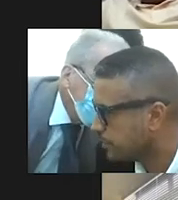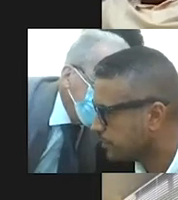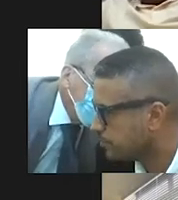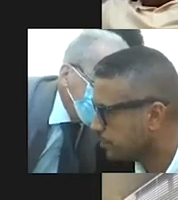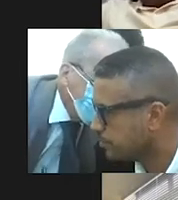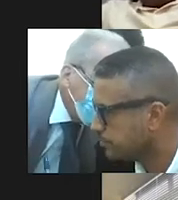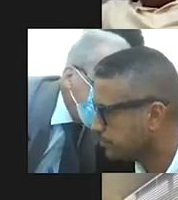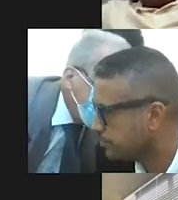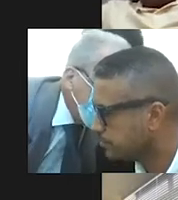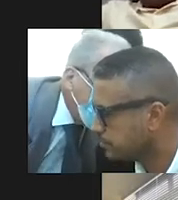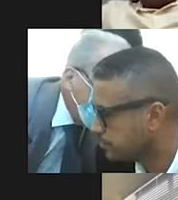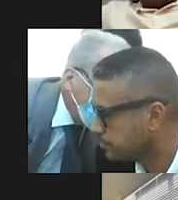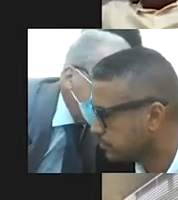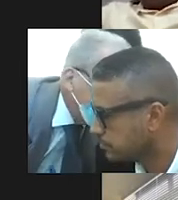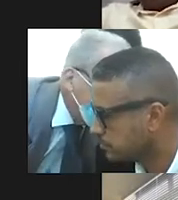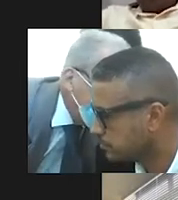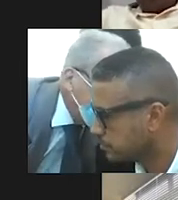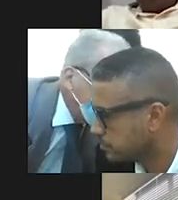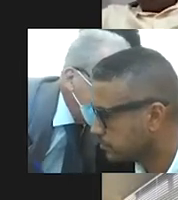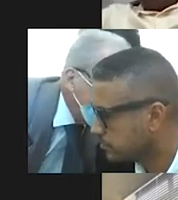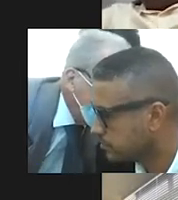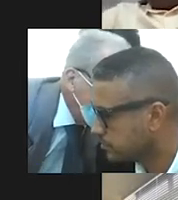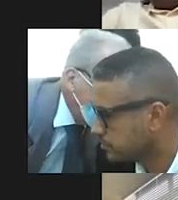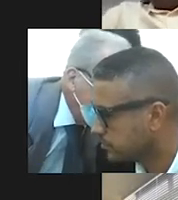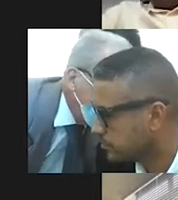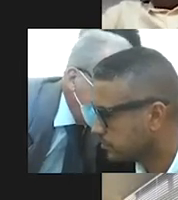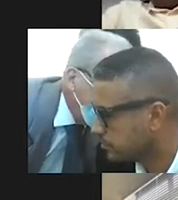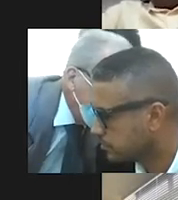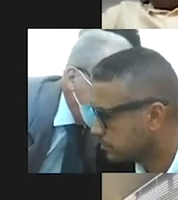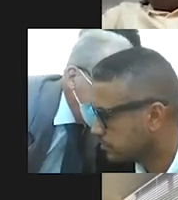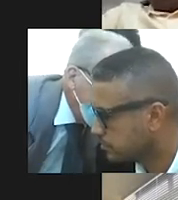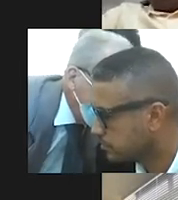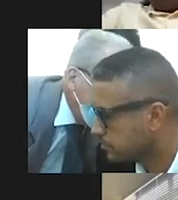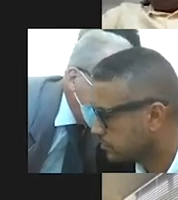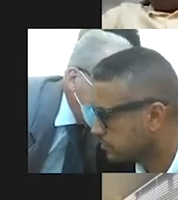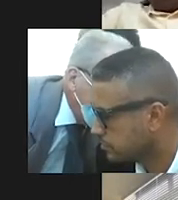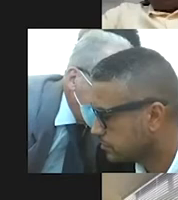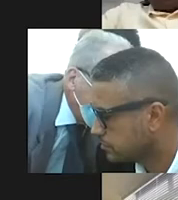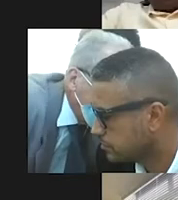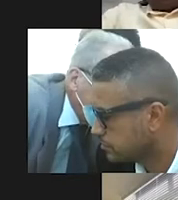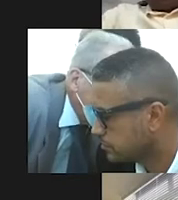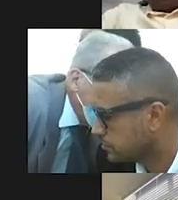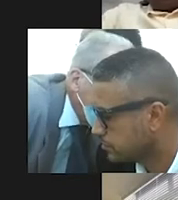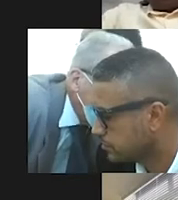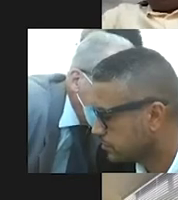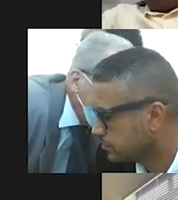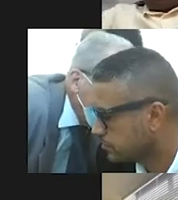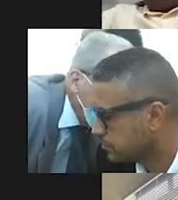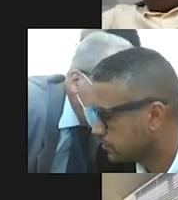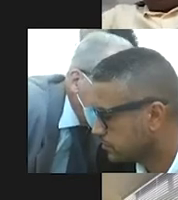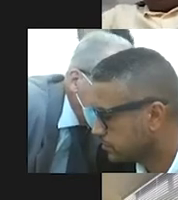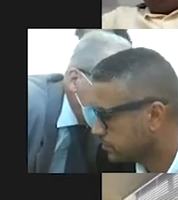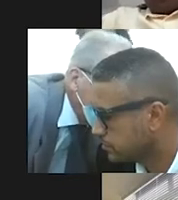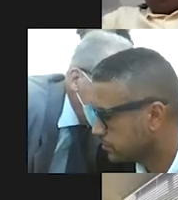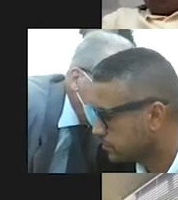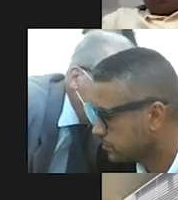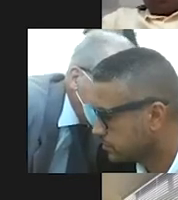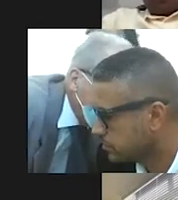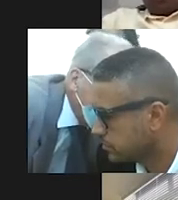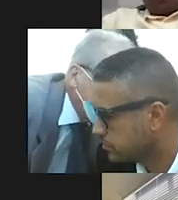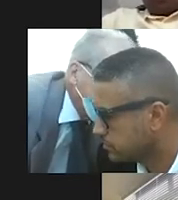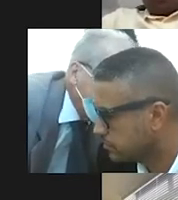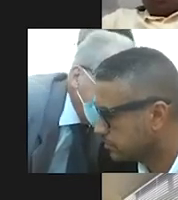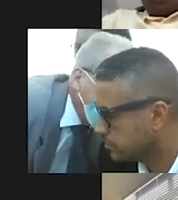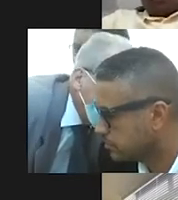pela aula que vem dando a todos os prefeitos do nosso país de como administrar